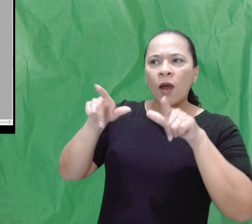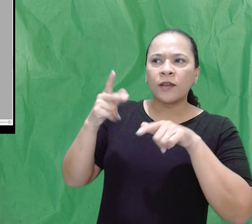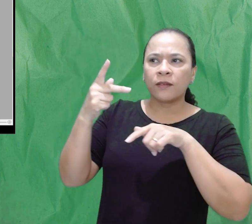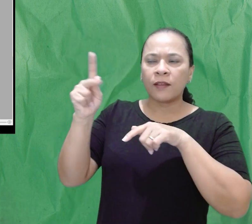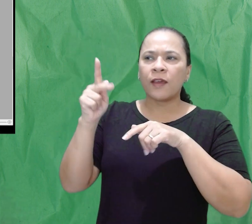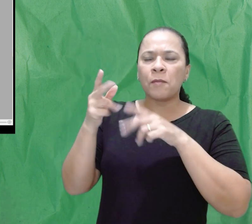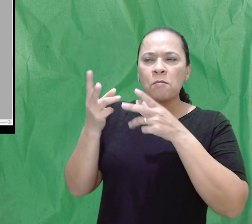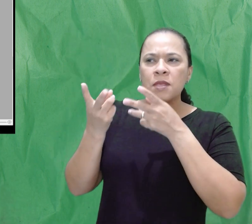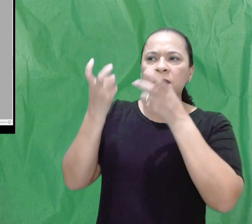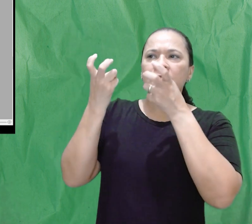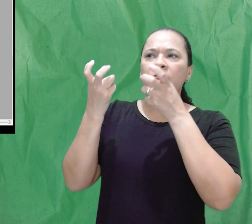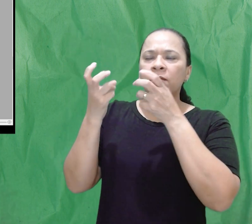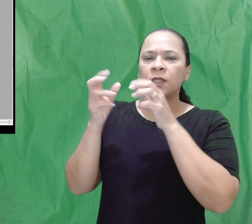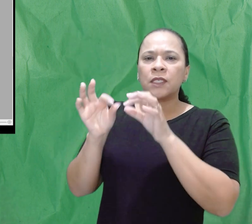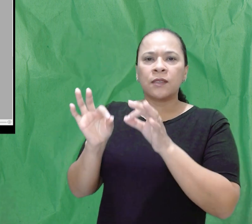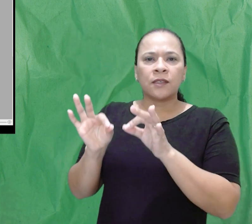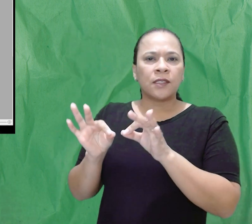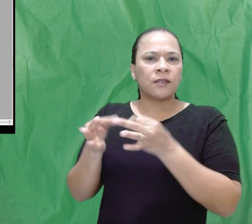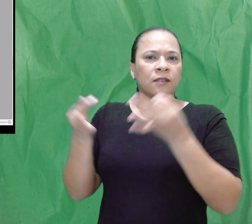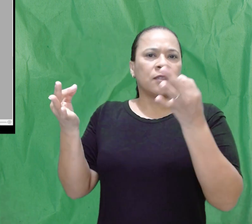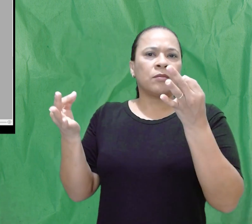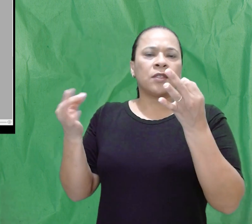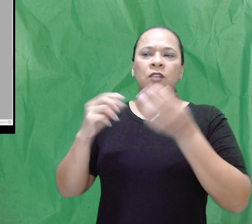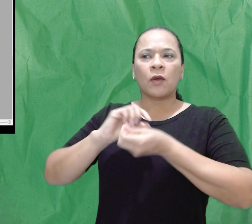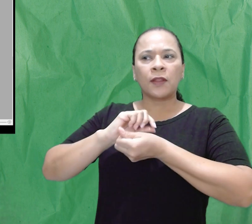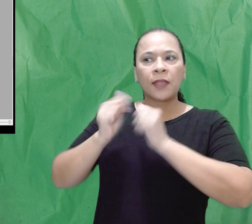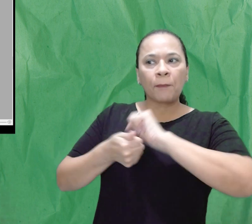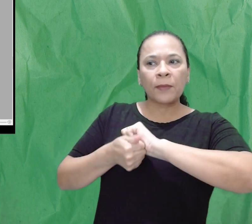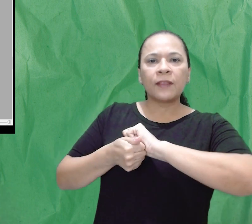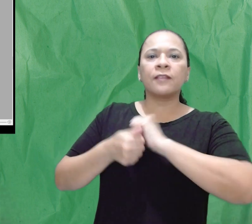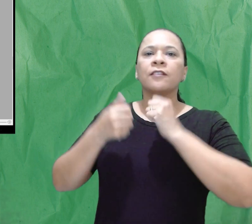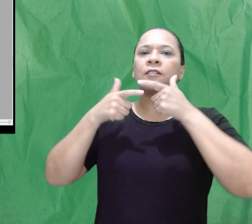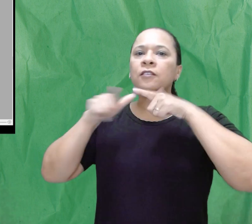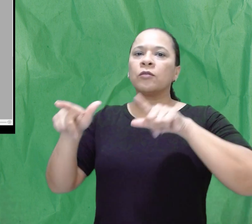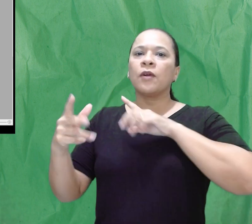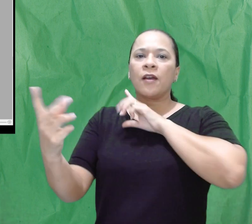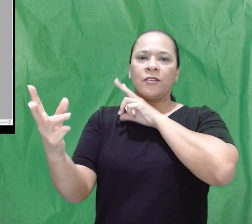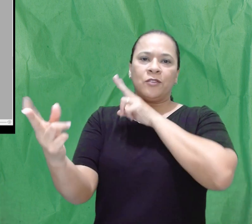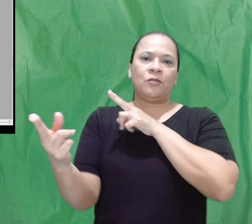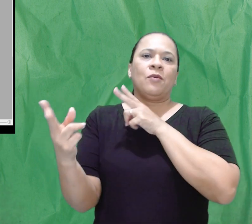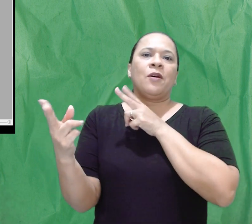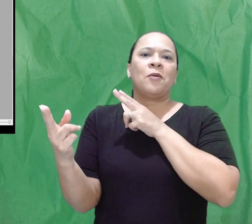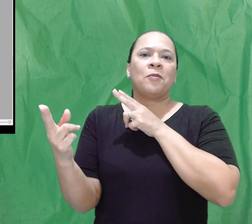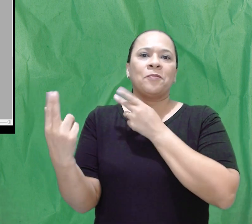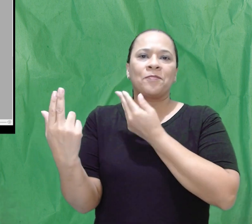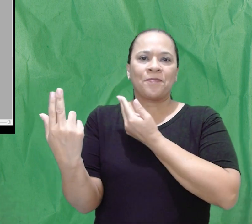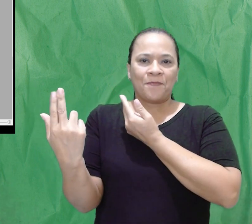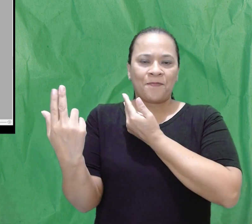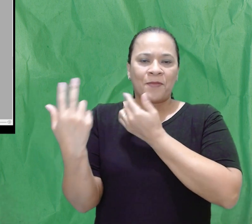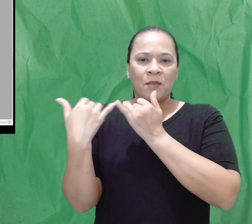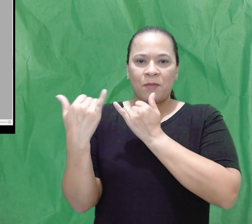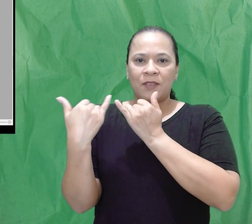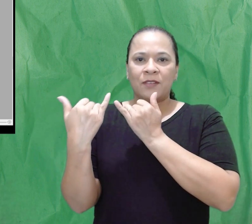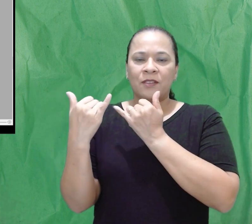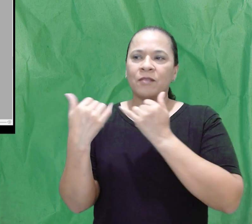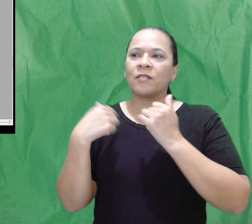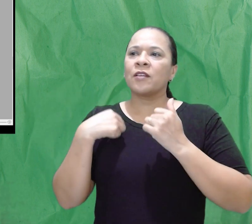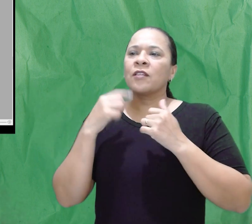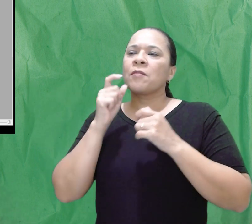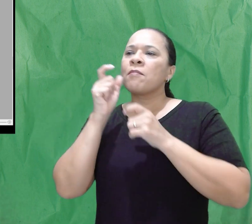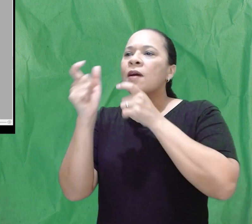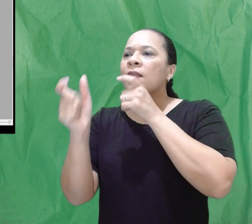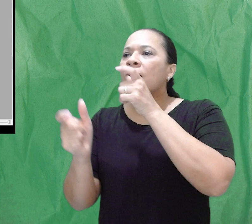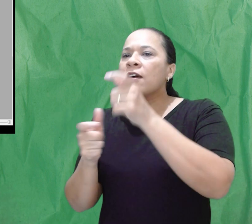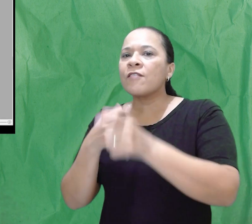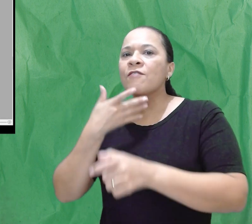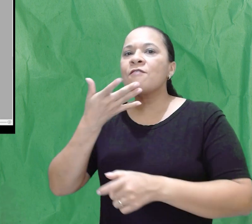a gente também tem que utilizar uma linguagem simples, de acordo com a pessoa que a gente está atendendo. Então, vamos utilizar uma palavra